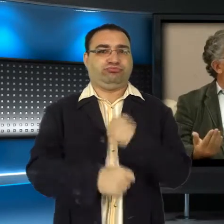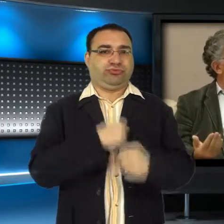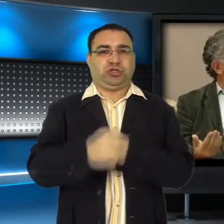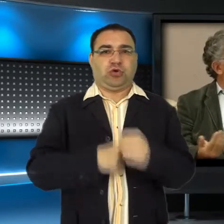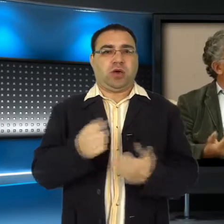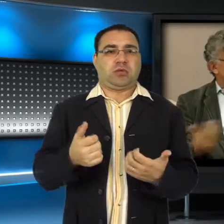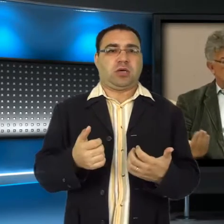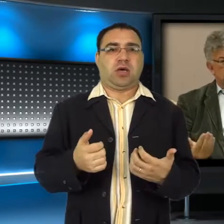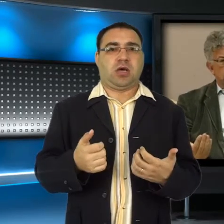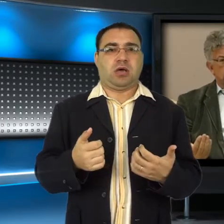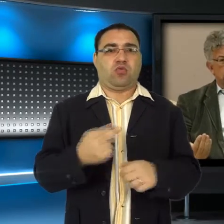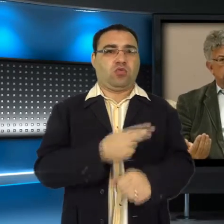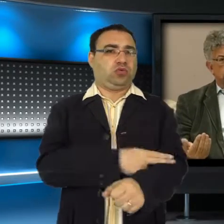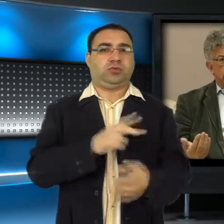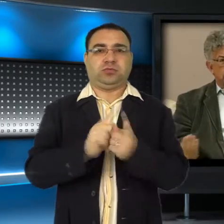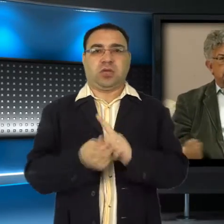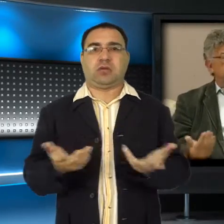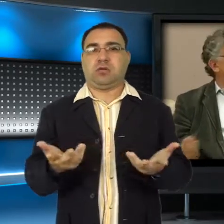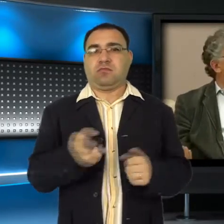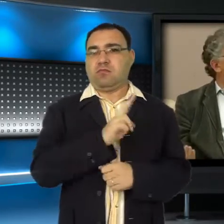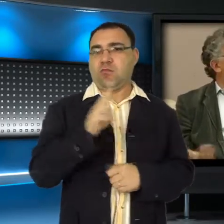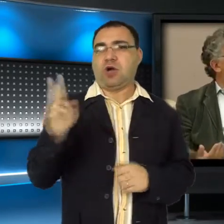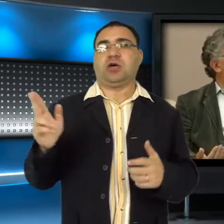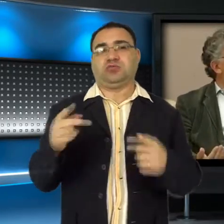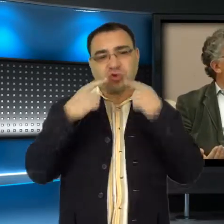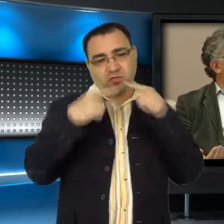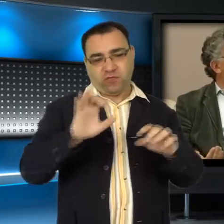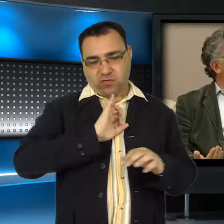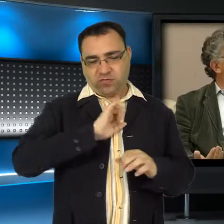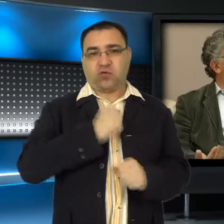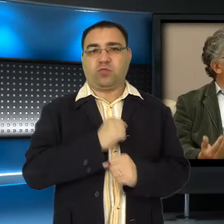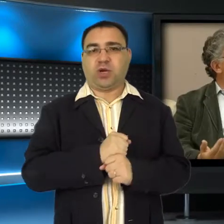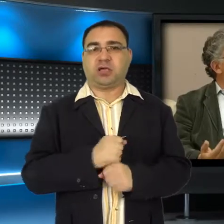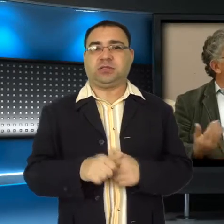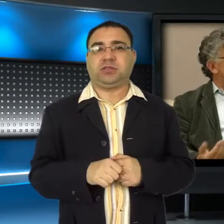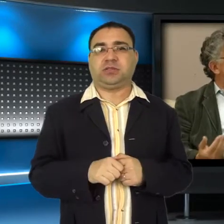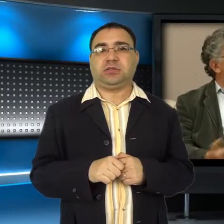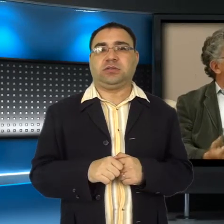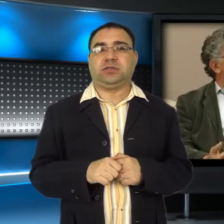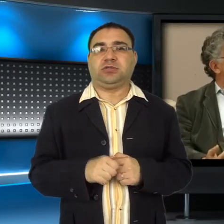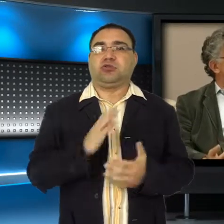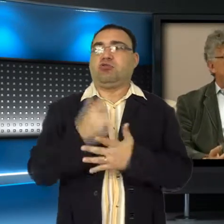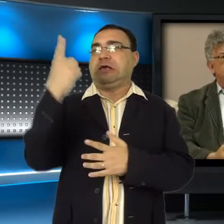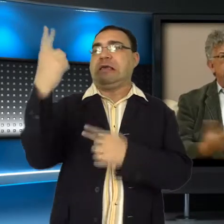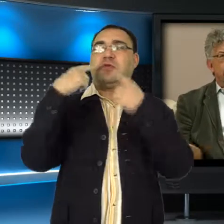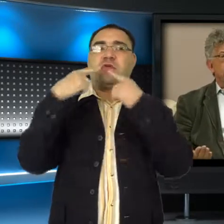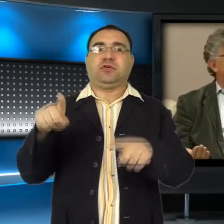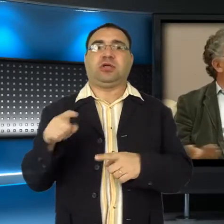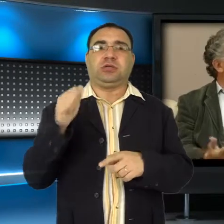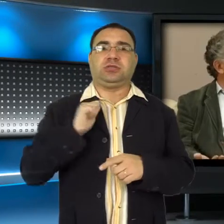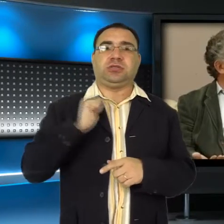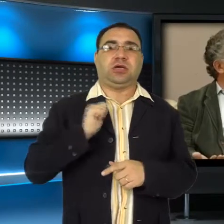całego samorządu. Dlaczego? No bo każdy musi być odpowiedzialny za to, co pisze, nie? A już nie może być tylko jedna osoba odpowiedzialna. No